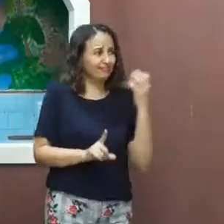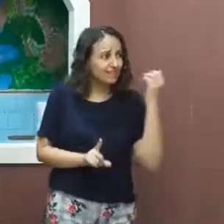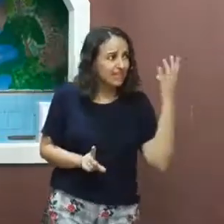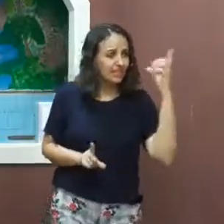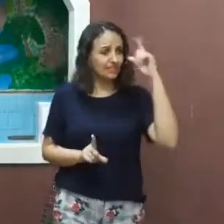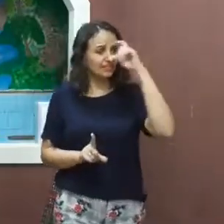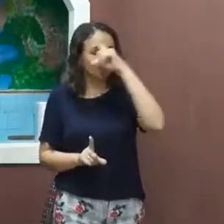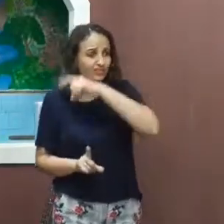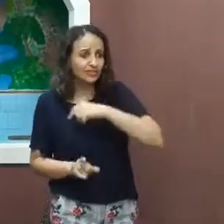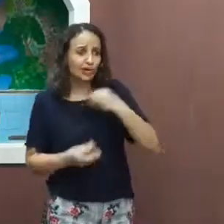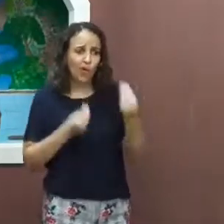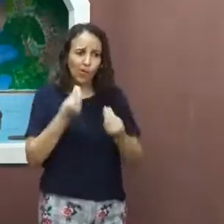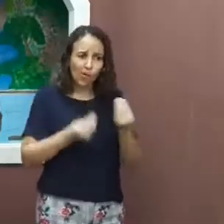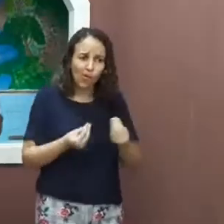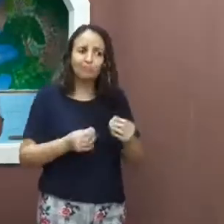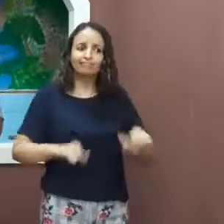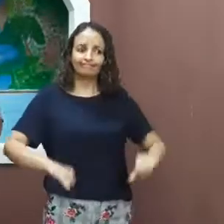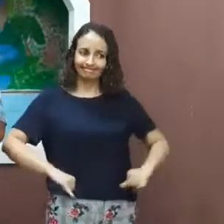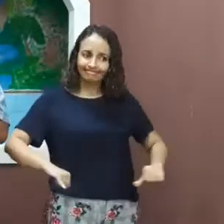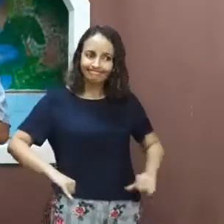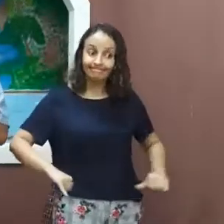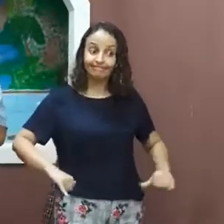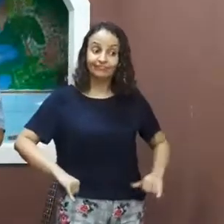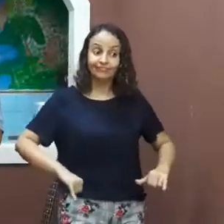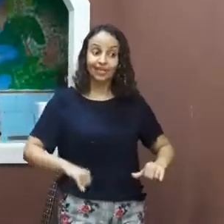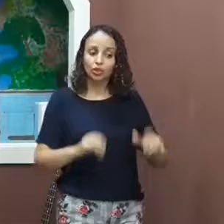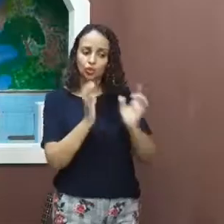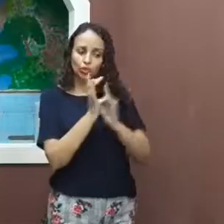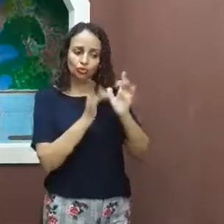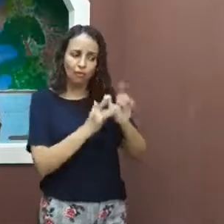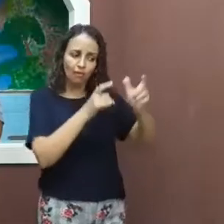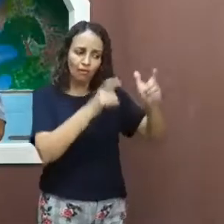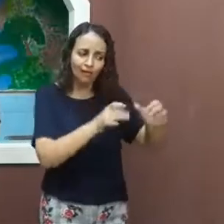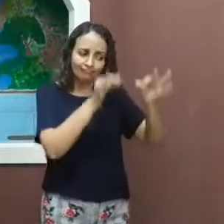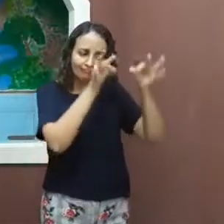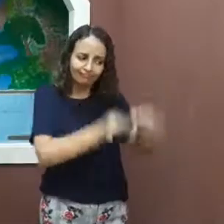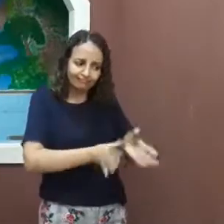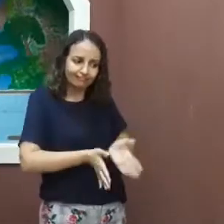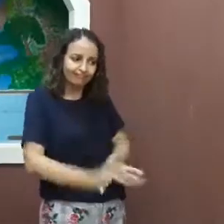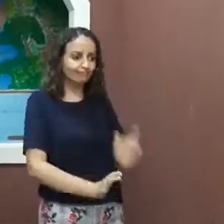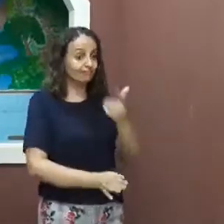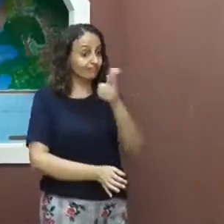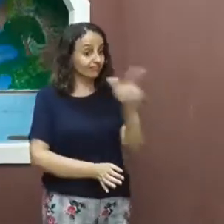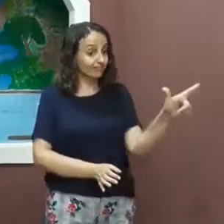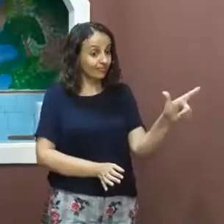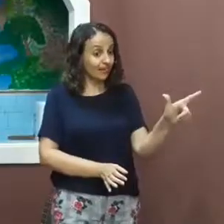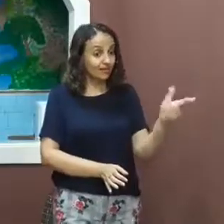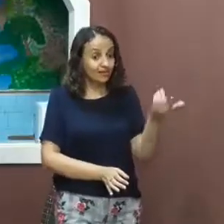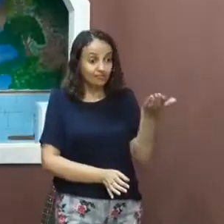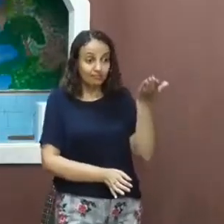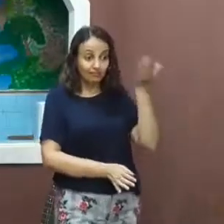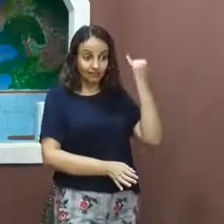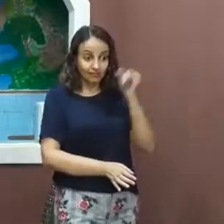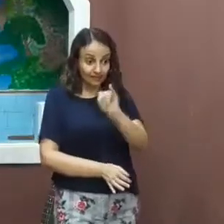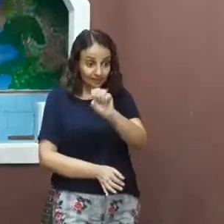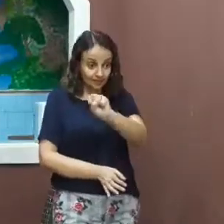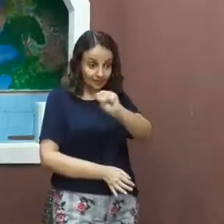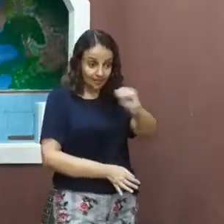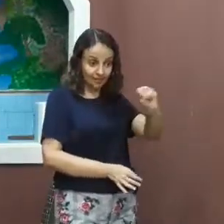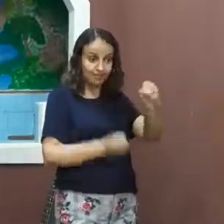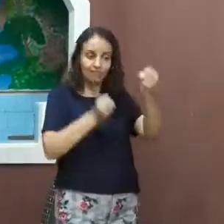Jesus não teve um local totalmente apropriado para o nascimento. Então, quando Isaías falava, e ele é homem de